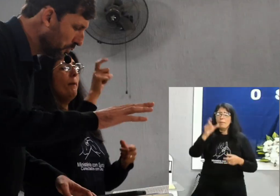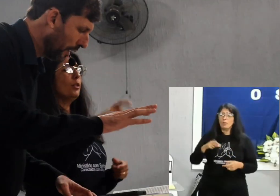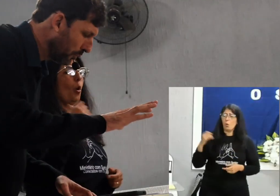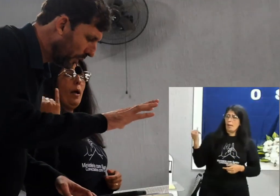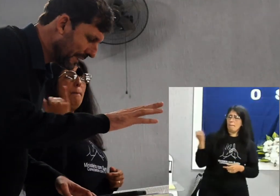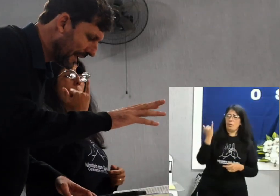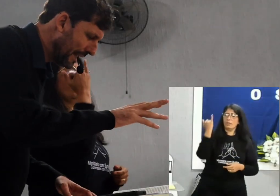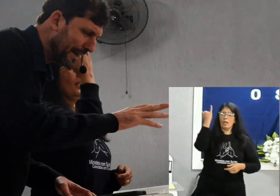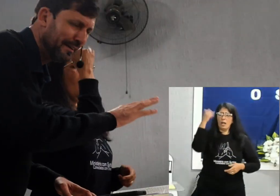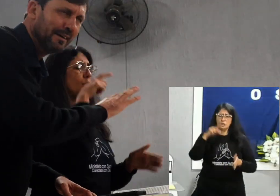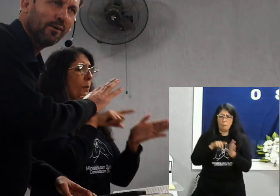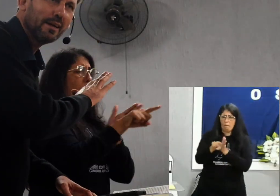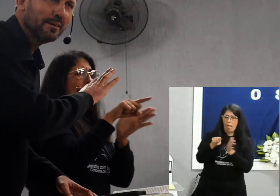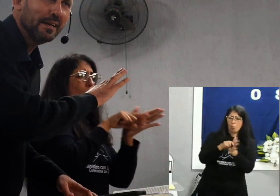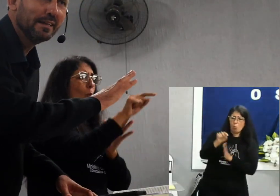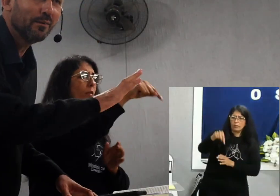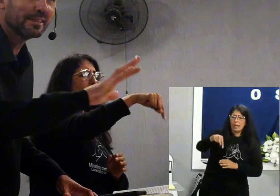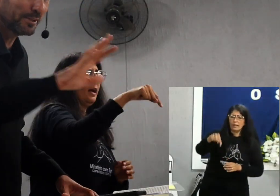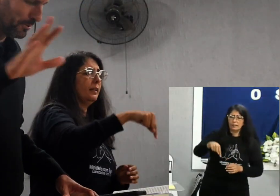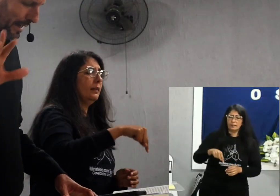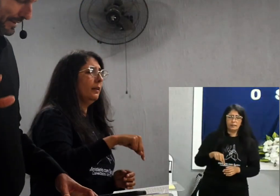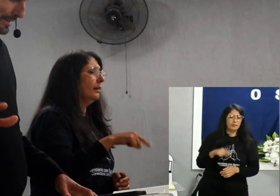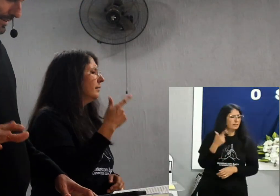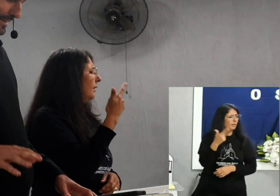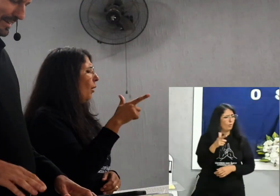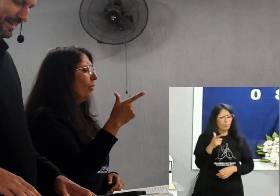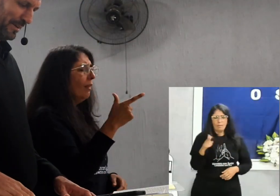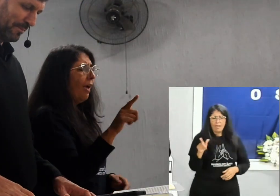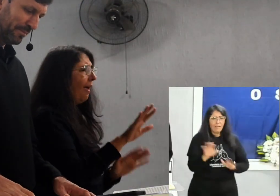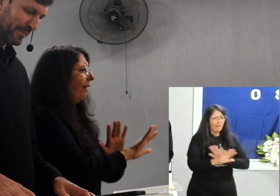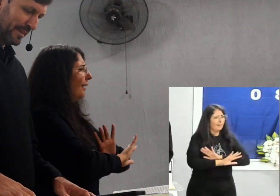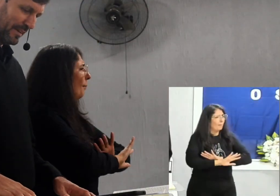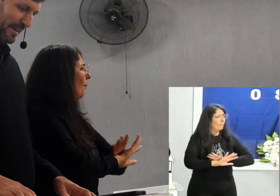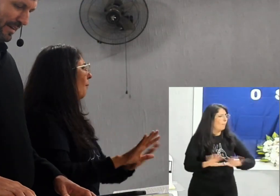o questionador dessa era? Olha, ele não existe mais.